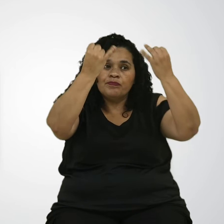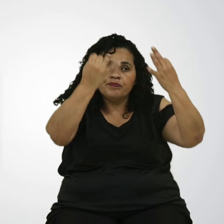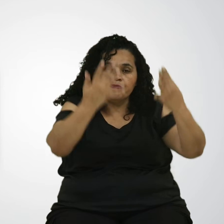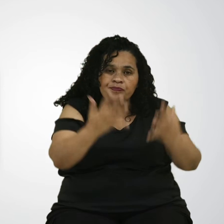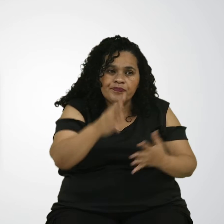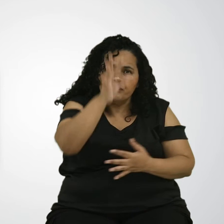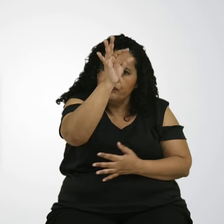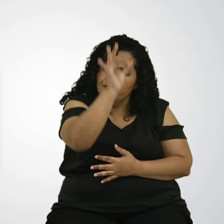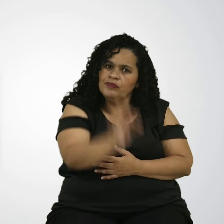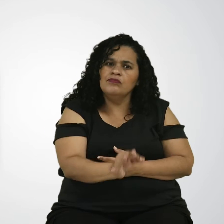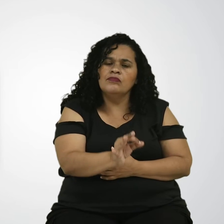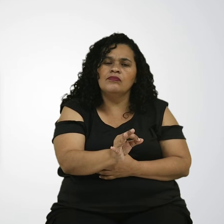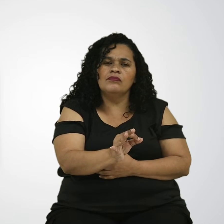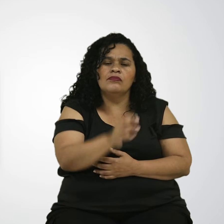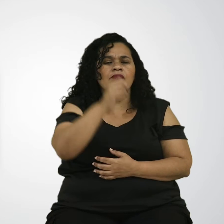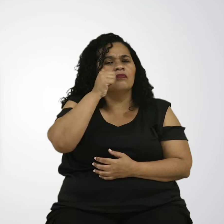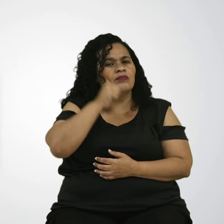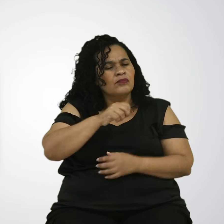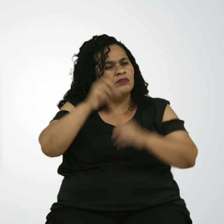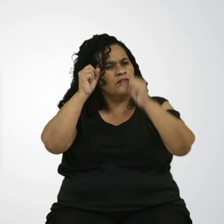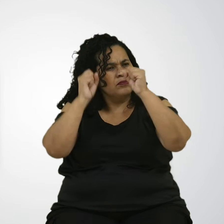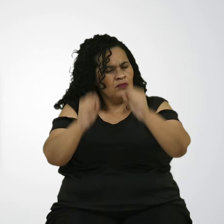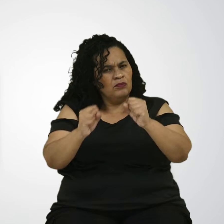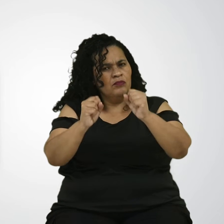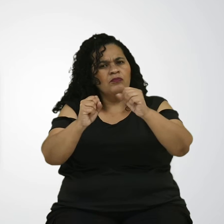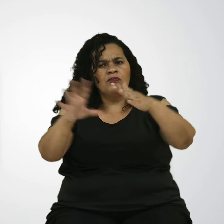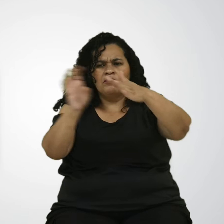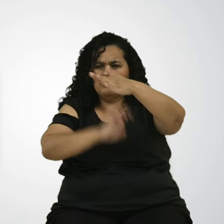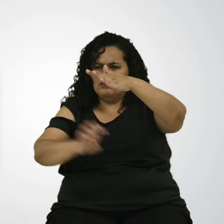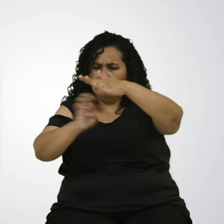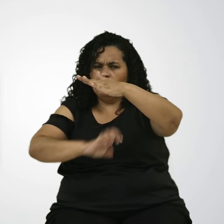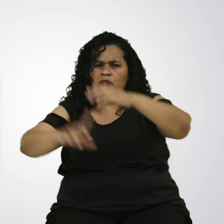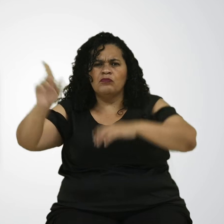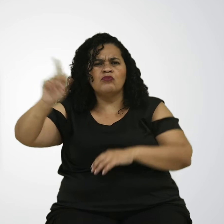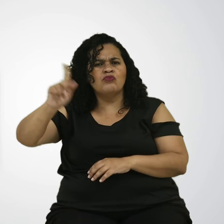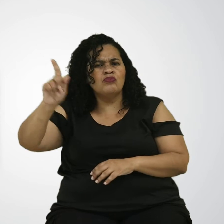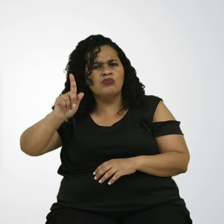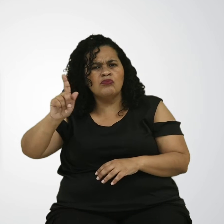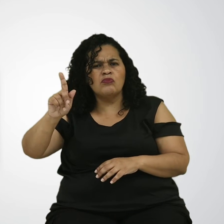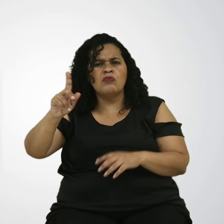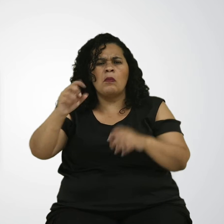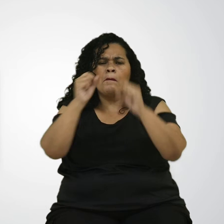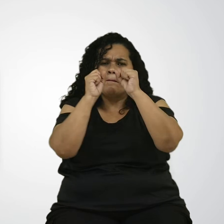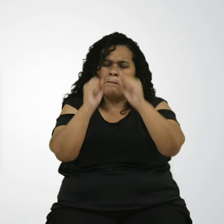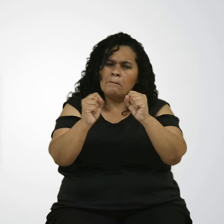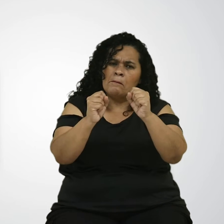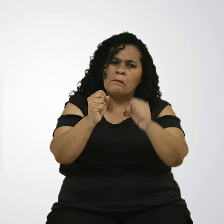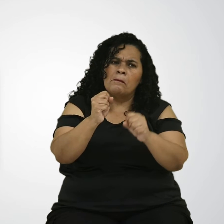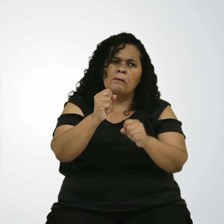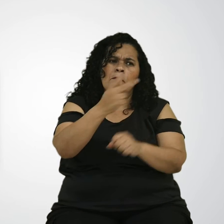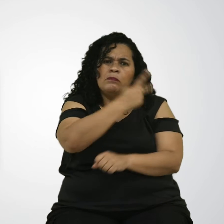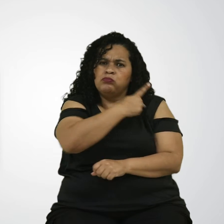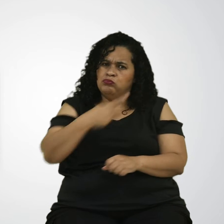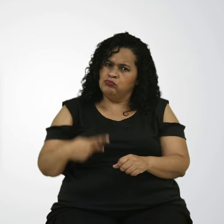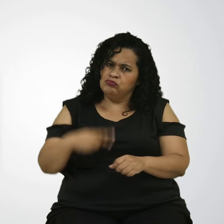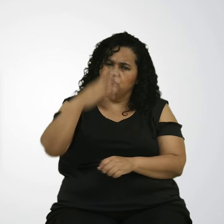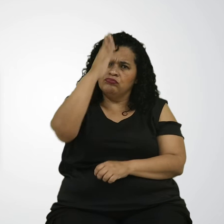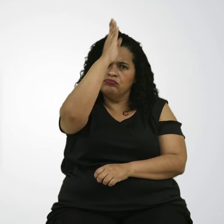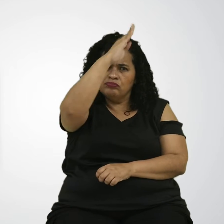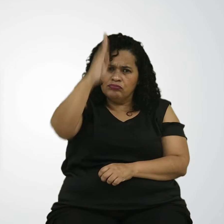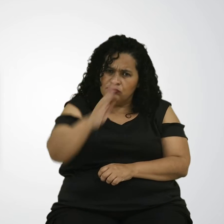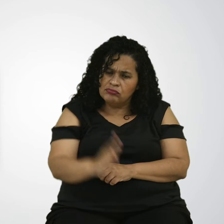chefe de departamento, pode comandar uma grande empresa, pode ser presidente do Brasil, como nós já tivemos. Não tem problema